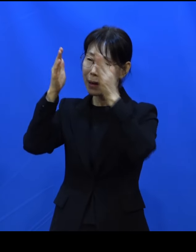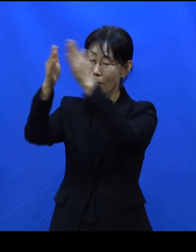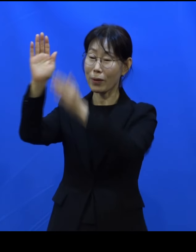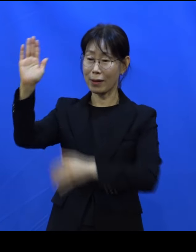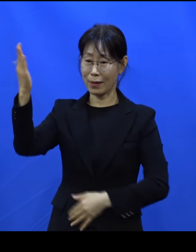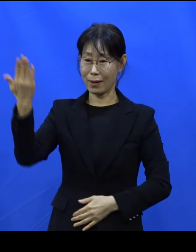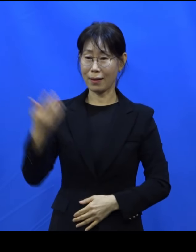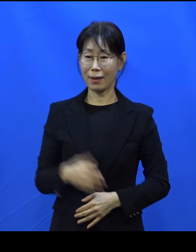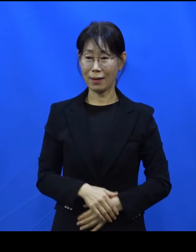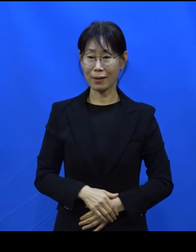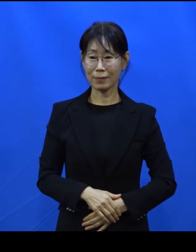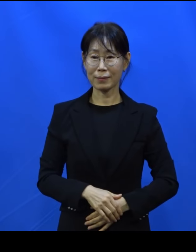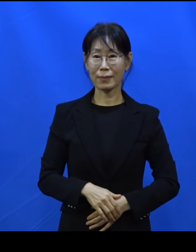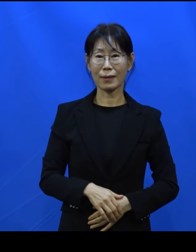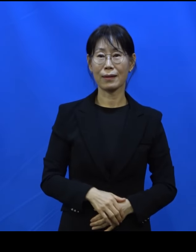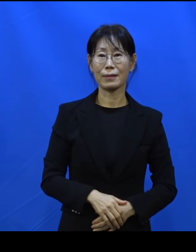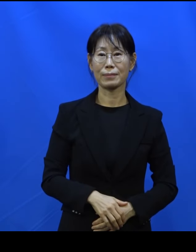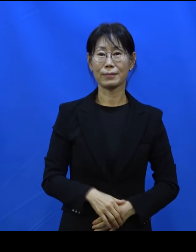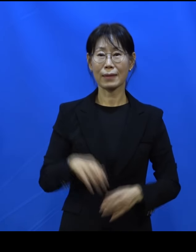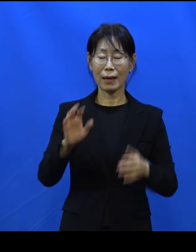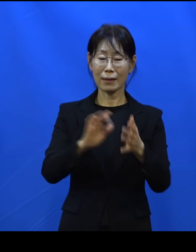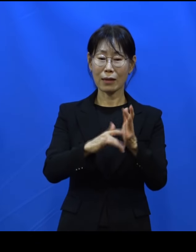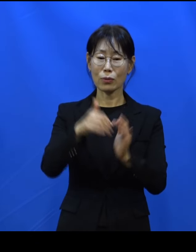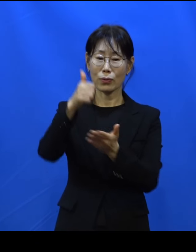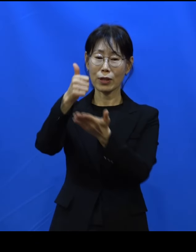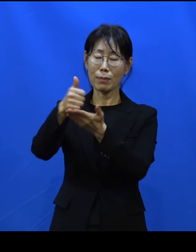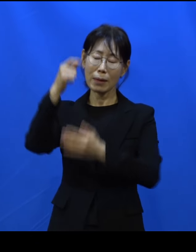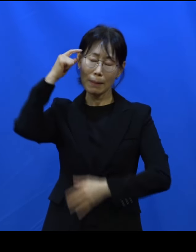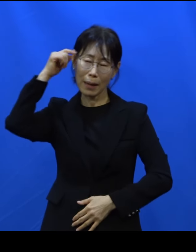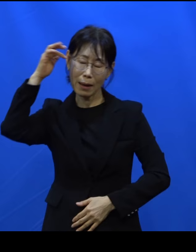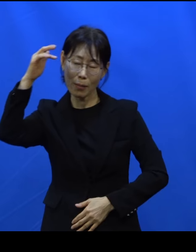그리스도를 계속 주목하면 찬양이 나옵니다.